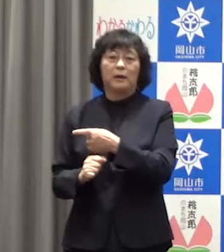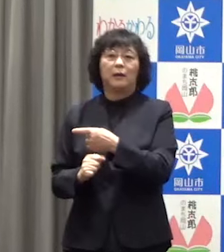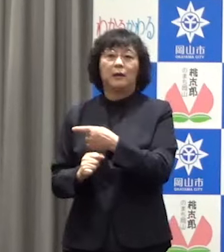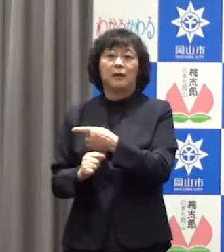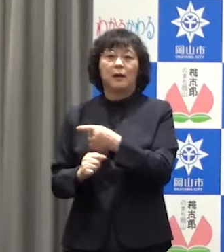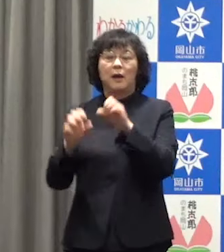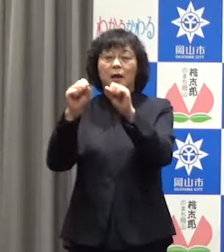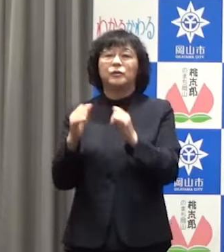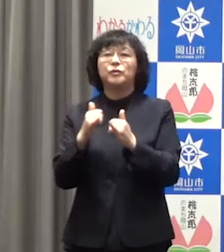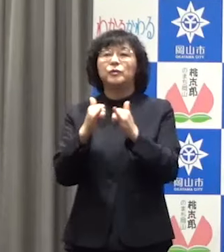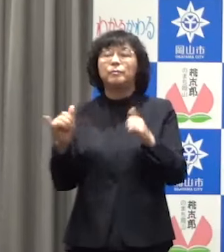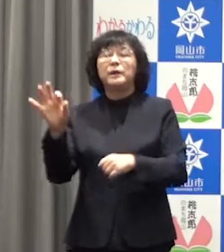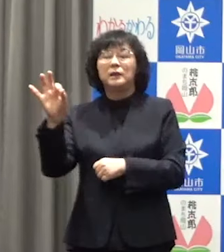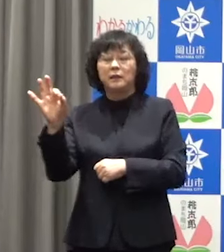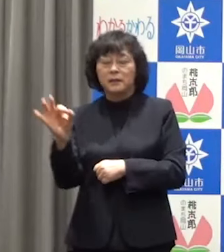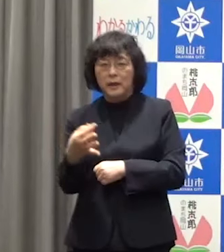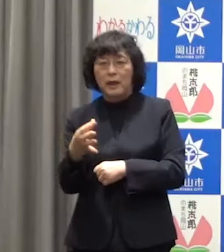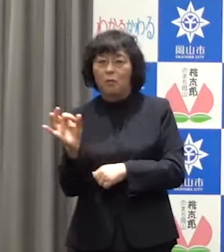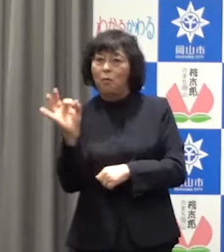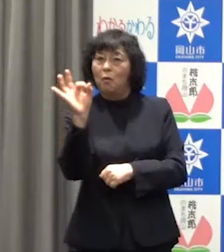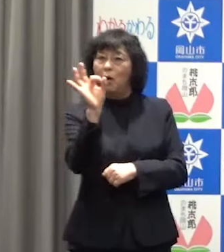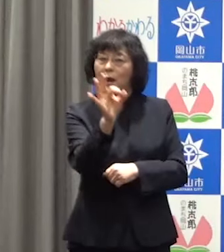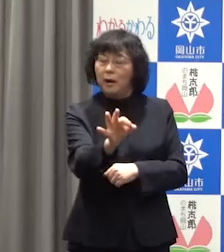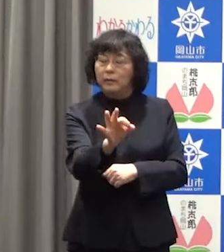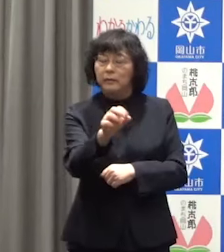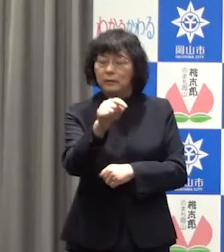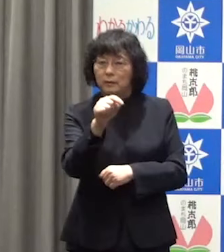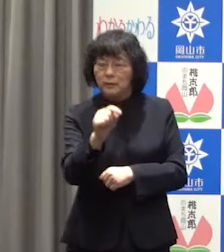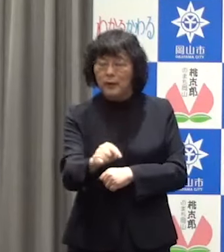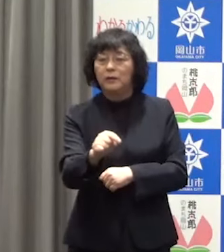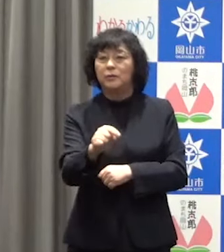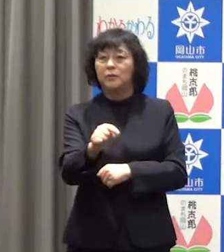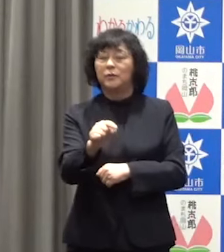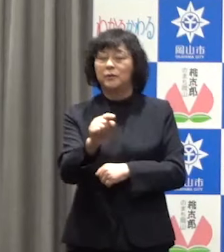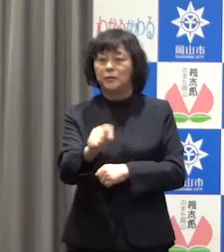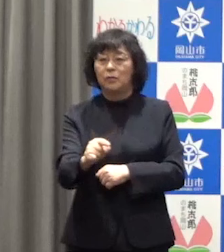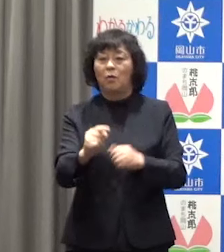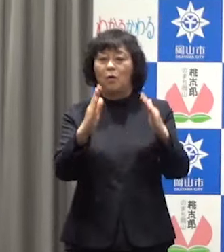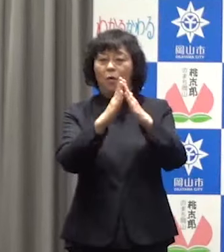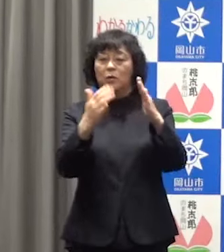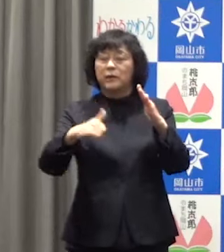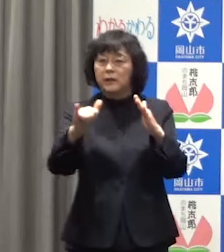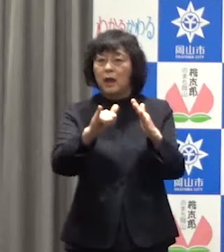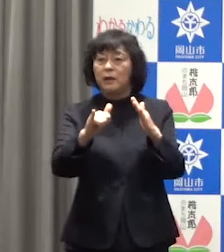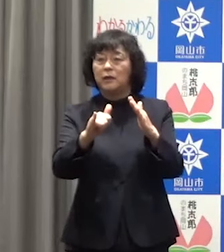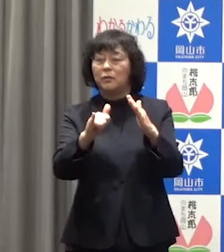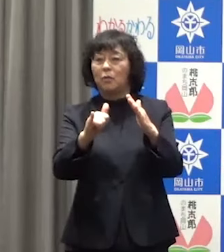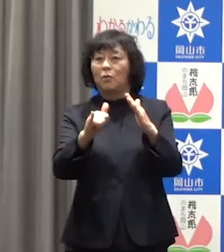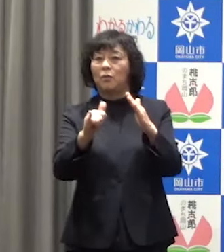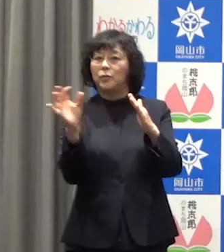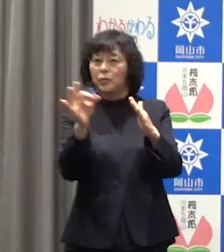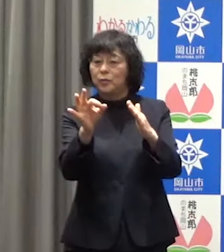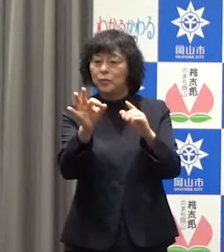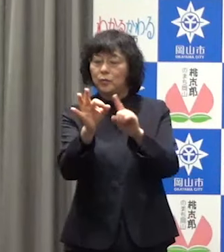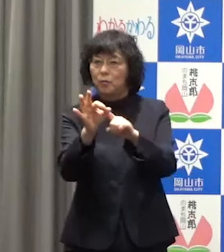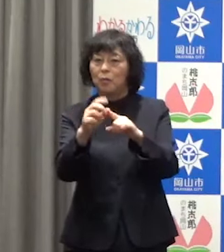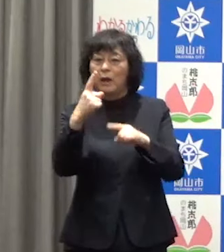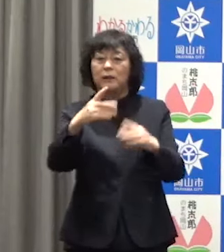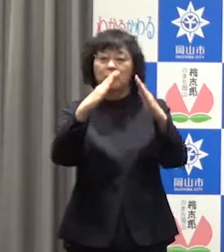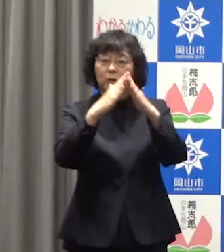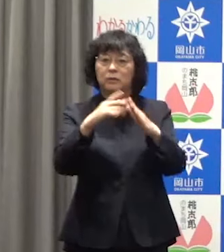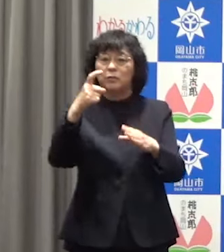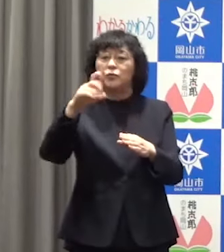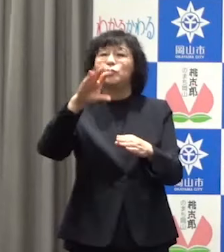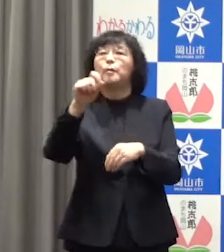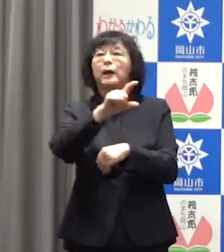住民税均等割のみの課税世帯への給付金1世帯当たり10万円の給付